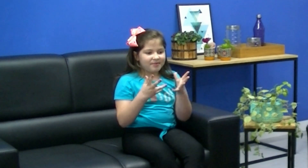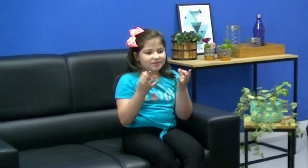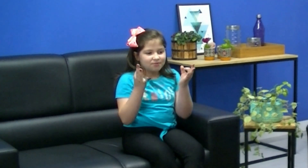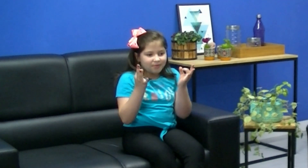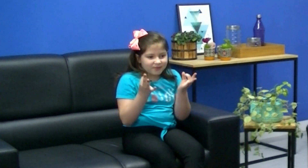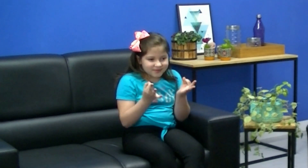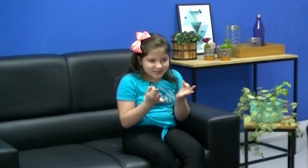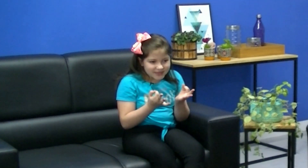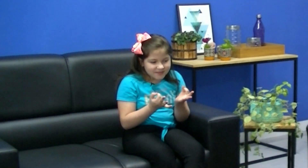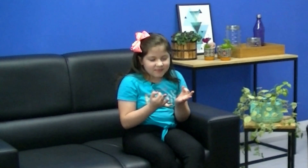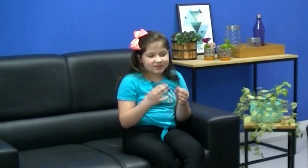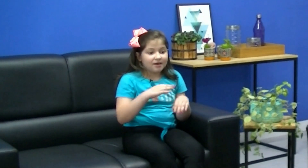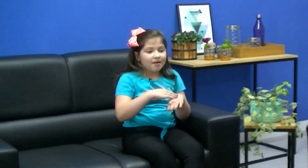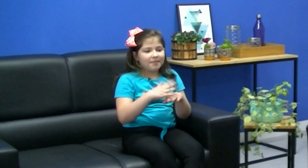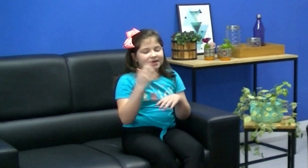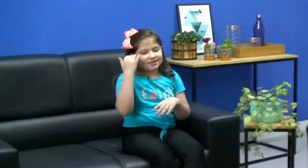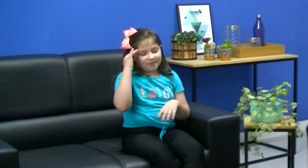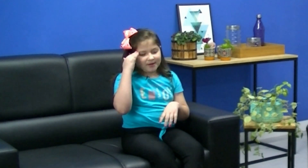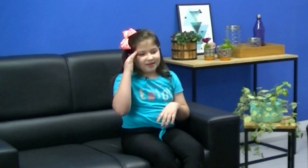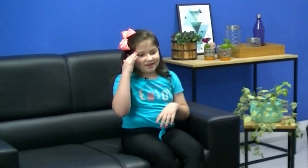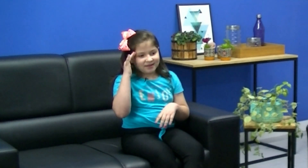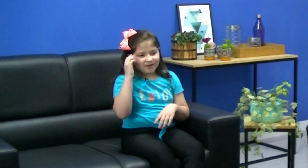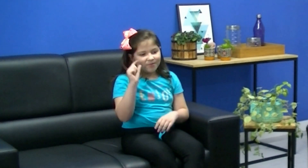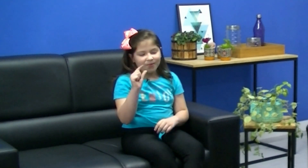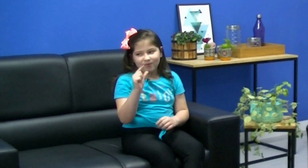um pouco simples, mas dá para entender um pouco.